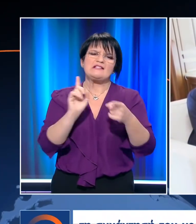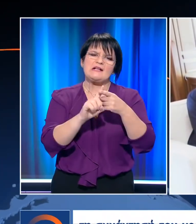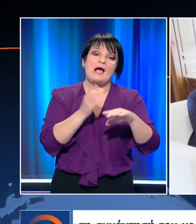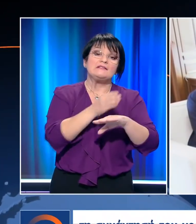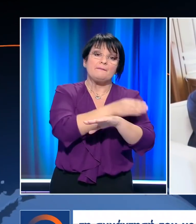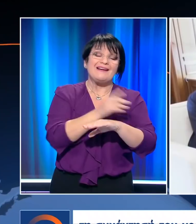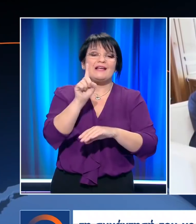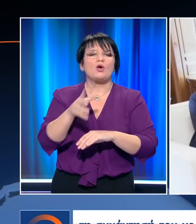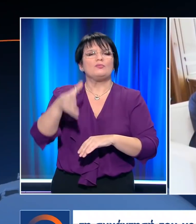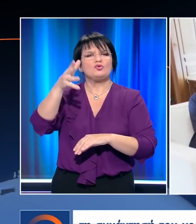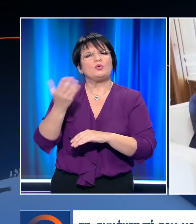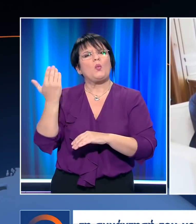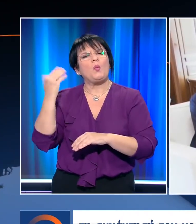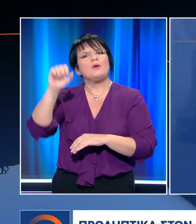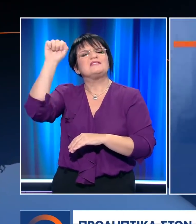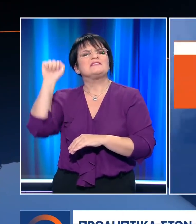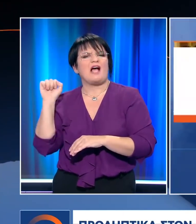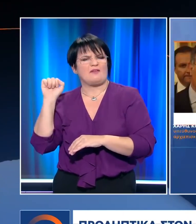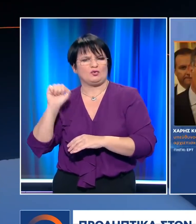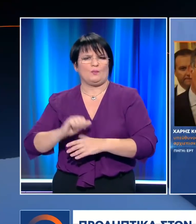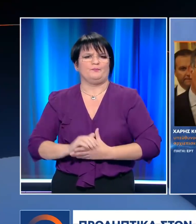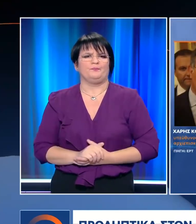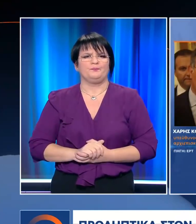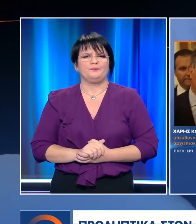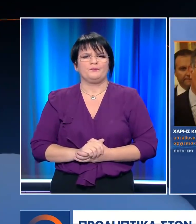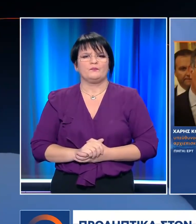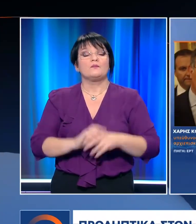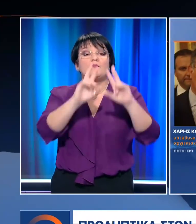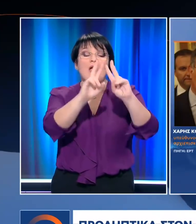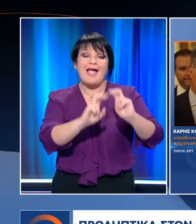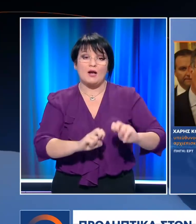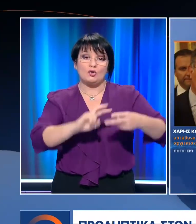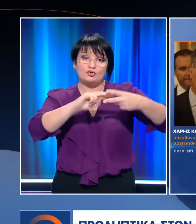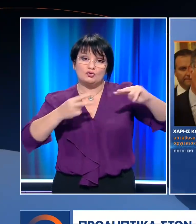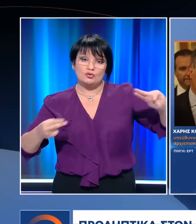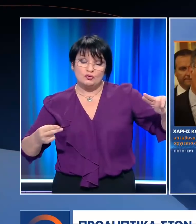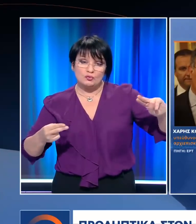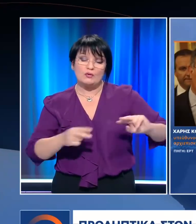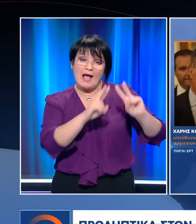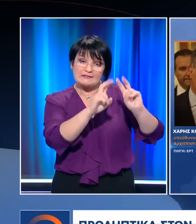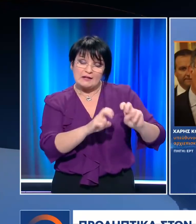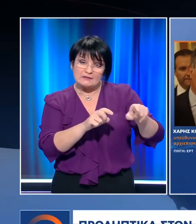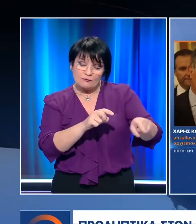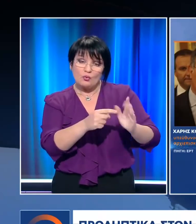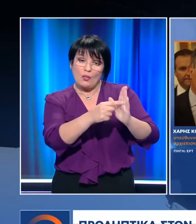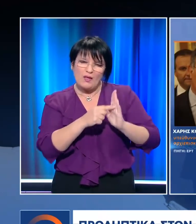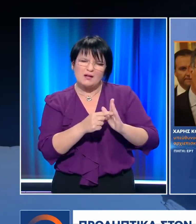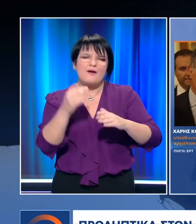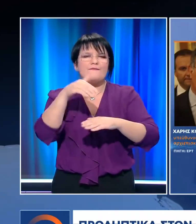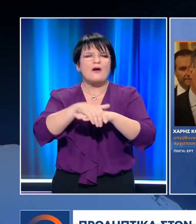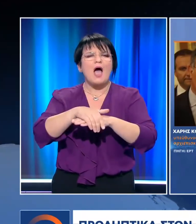με τον Κυριακό Μητσοτάκη το περασμένο Σάββατο. Η τελευταία μοριακή εξέταση την οποία υπευλήθη ήταν το βράδυ